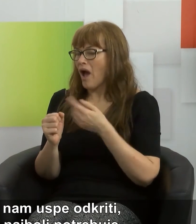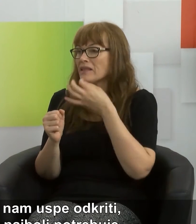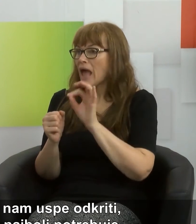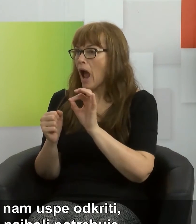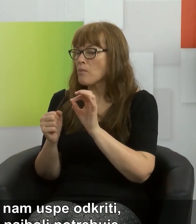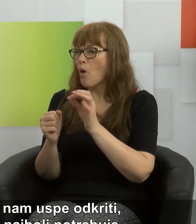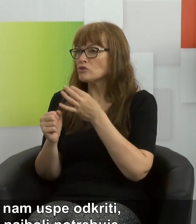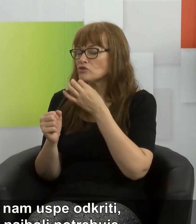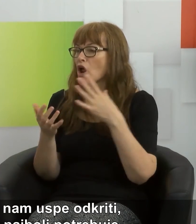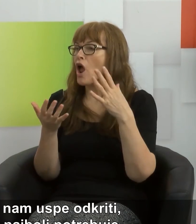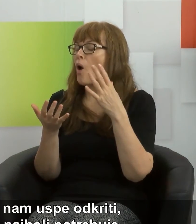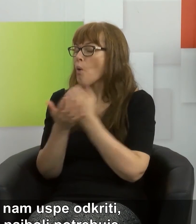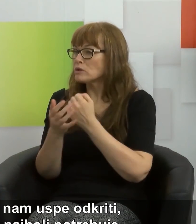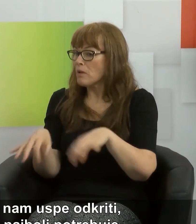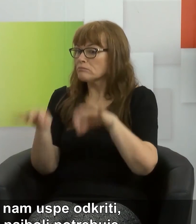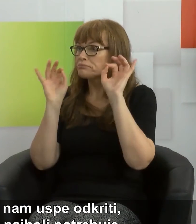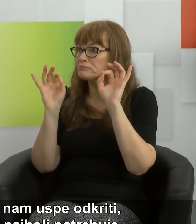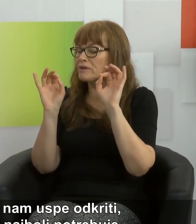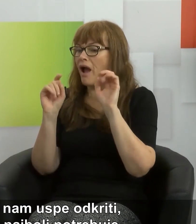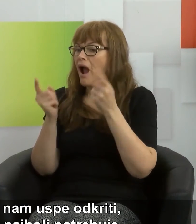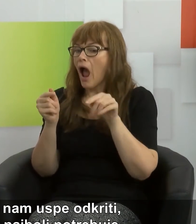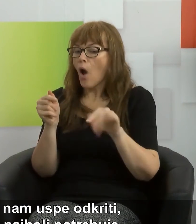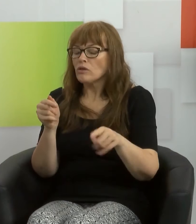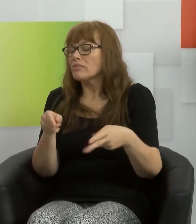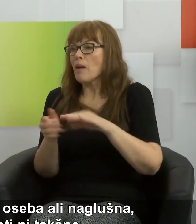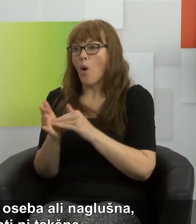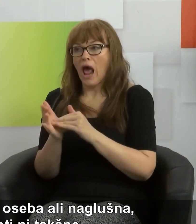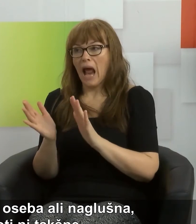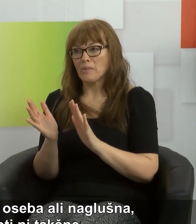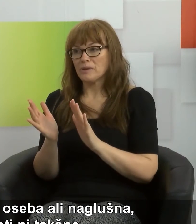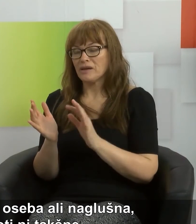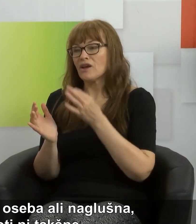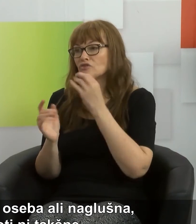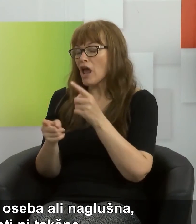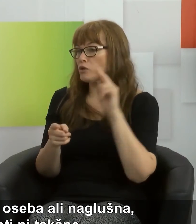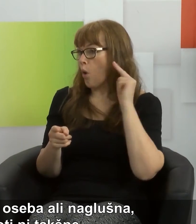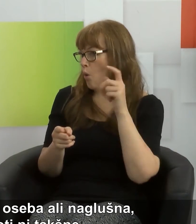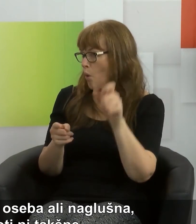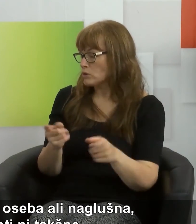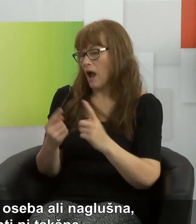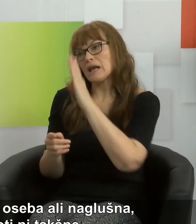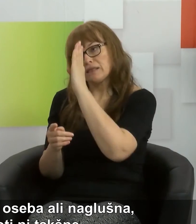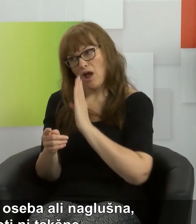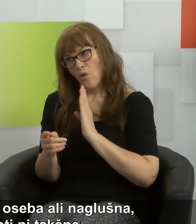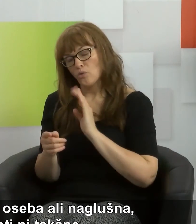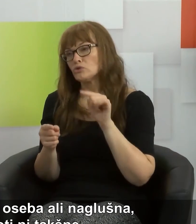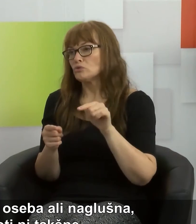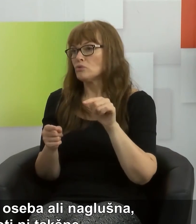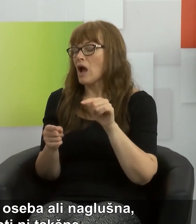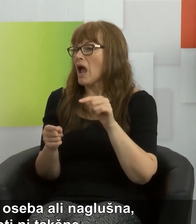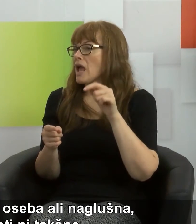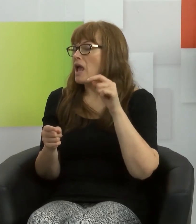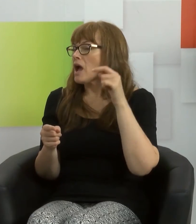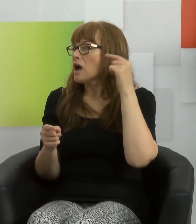Najboljše je, če nam uspe odkriti, kaj tisto otrok najbolj rabi. Seveda, če je to gluha oseba ali naglušna, tukaj slušne poti